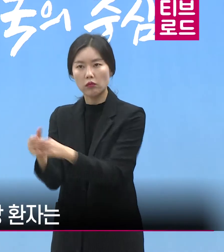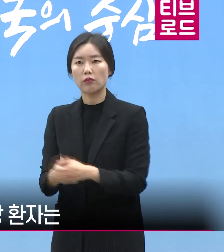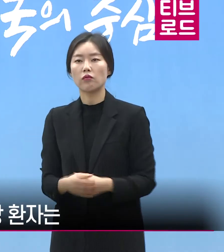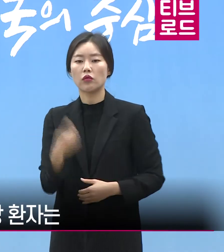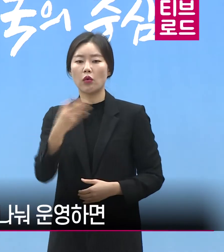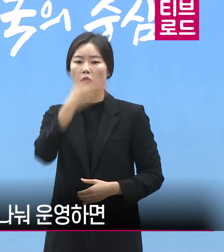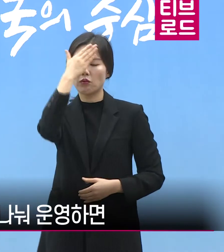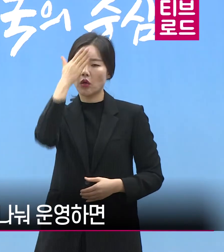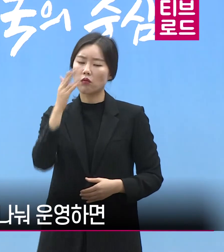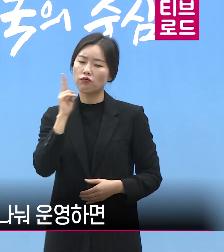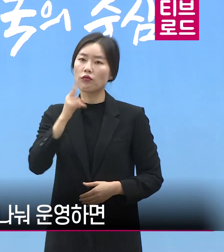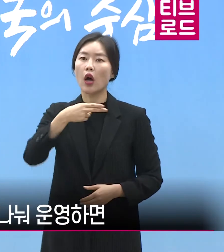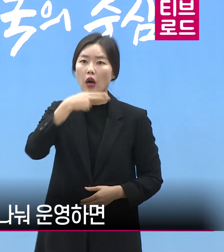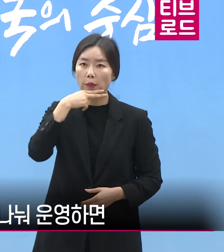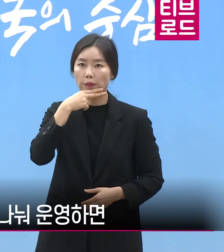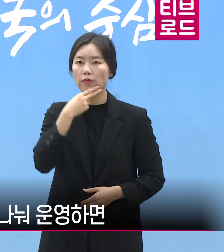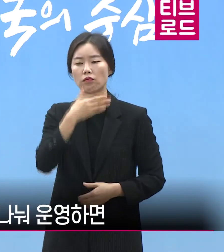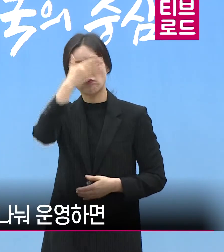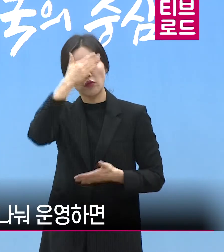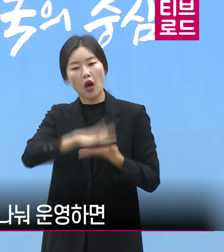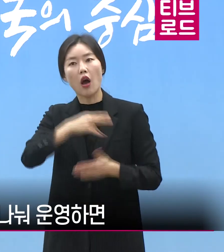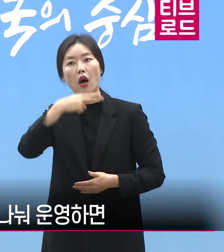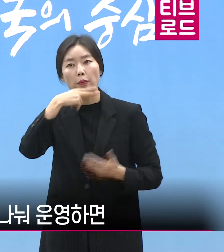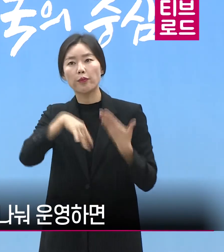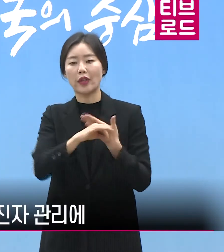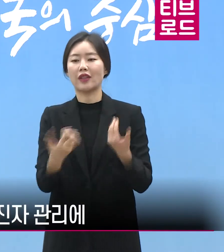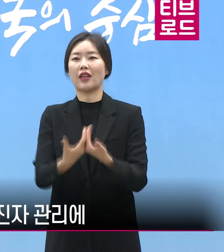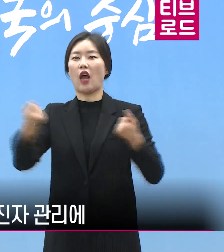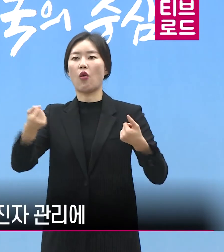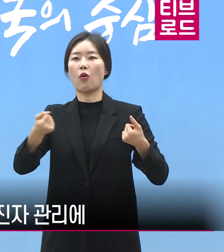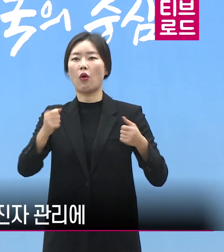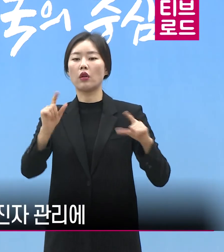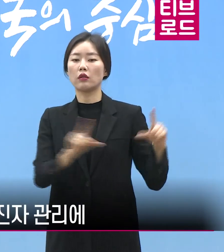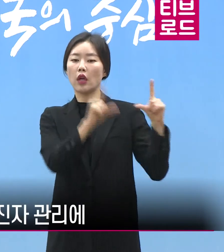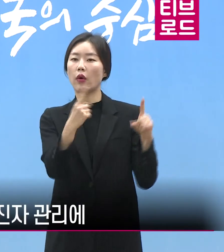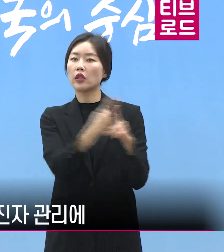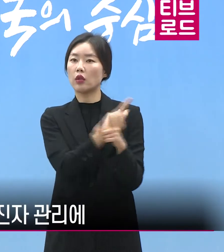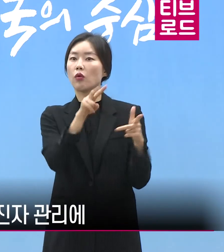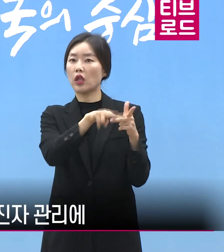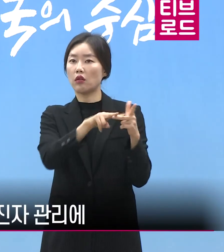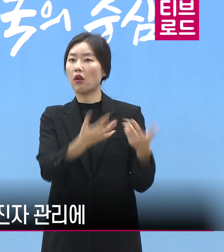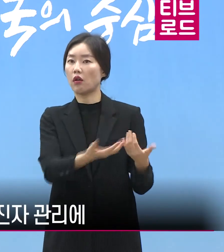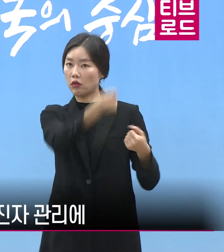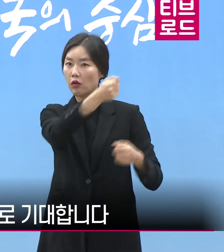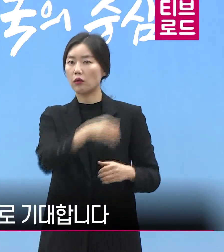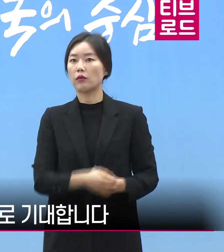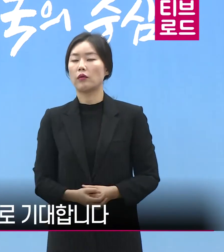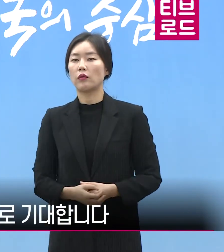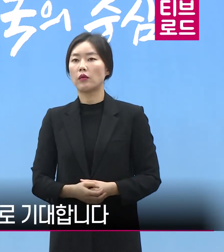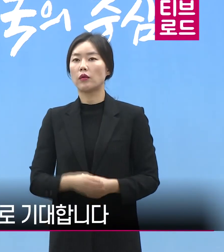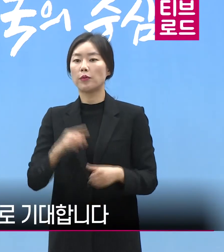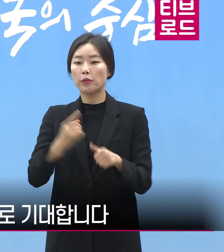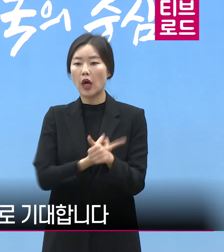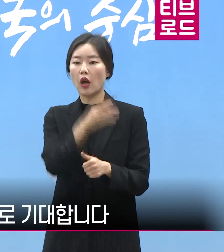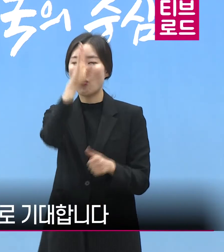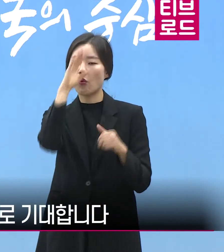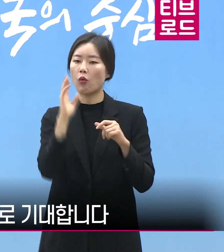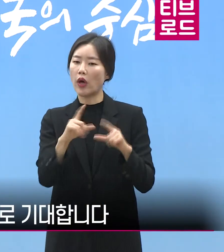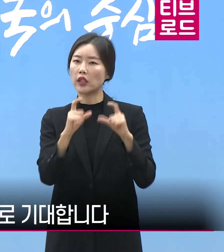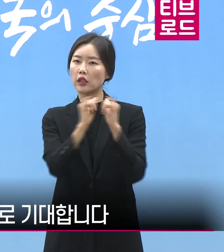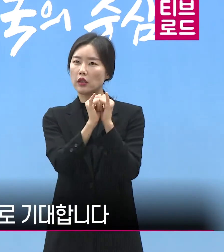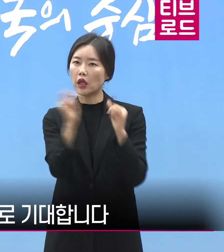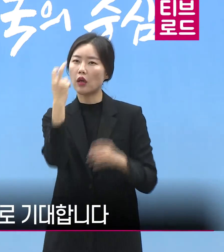무증상 환자는 생활치료센터로 나눠 운영하면 병상 확보와 확진자 관리에 큰 도움이 될